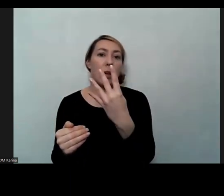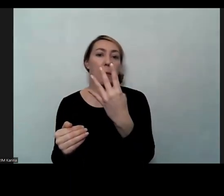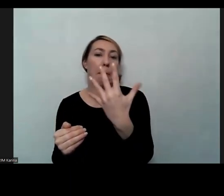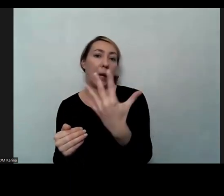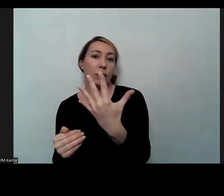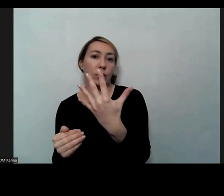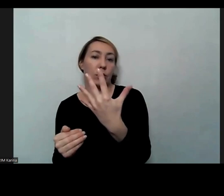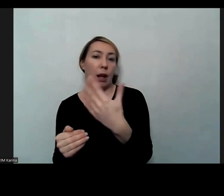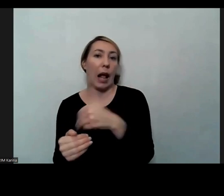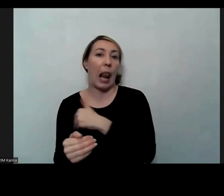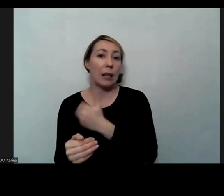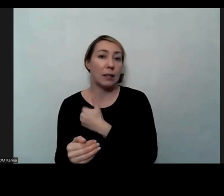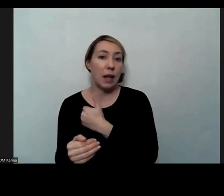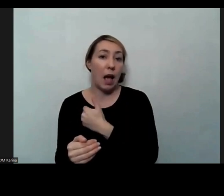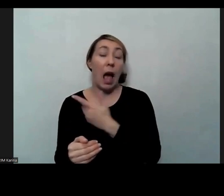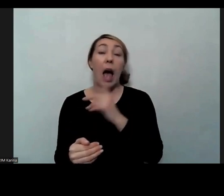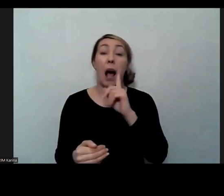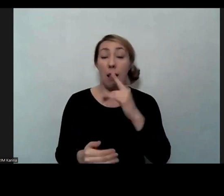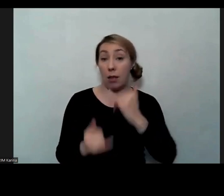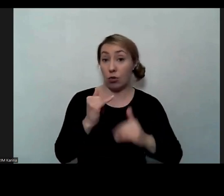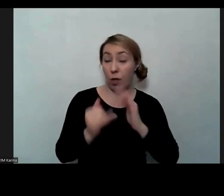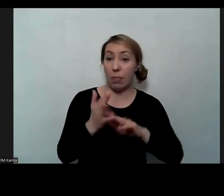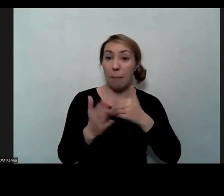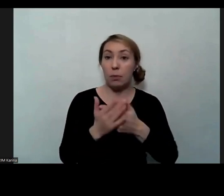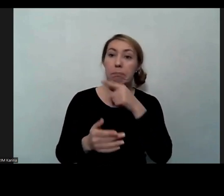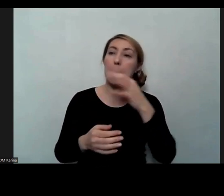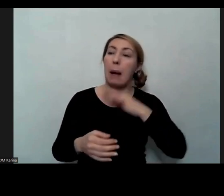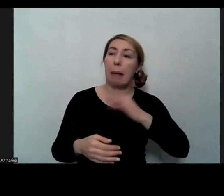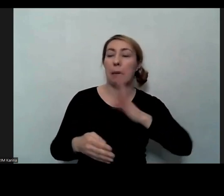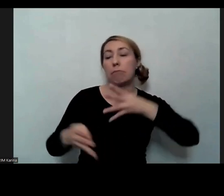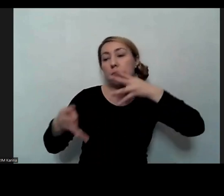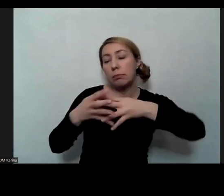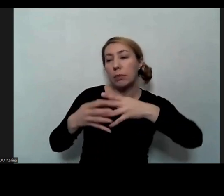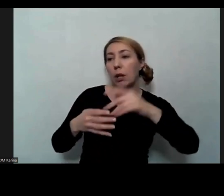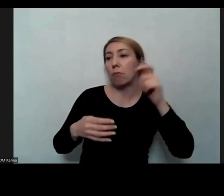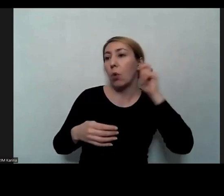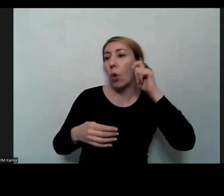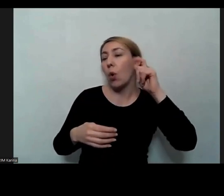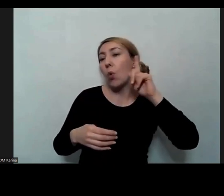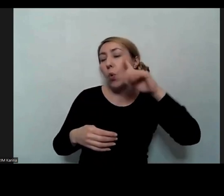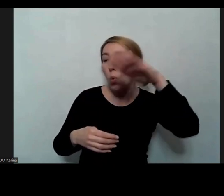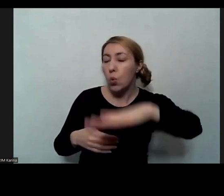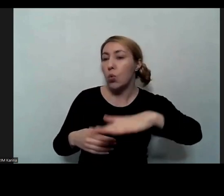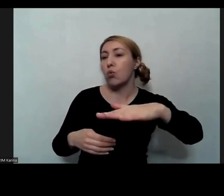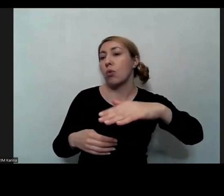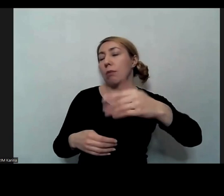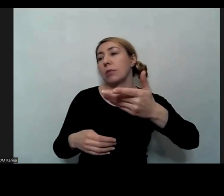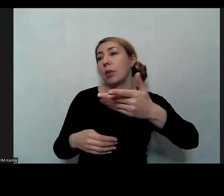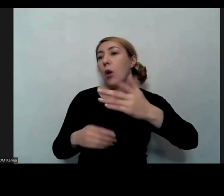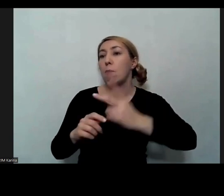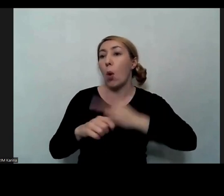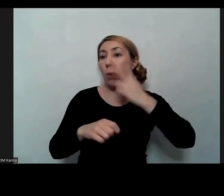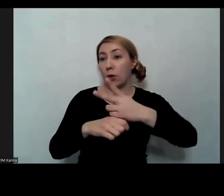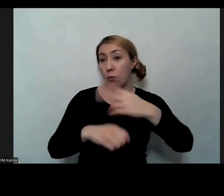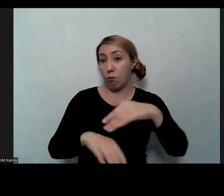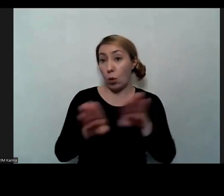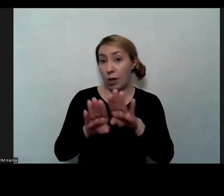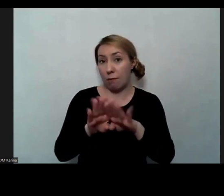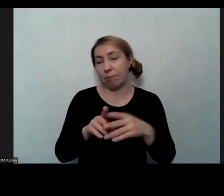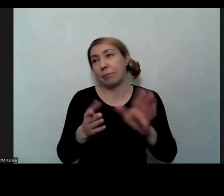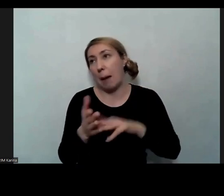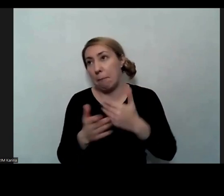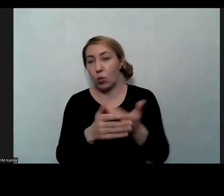4-5. Natomiast jeśli na przykład badałaby Pani ucznia ze szkoły ponadpodstawowej, czyli myślimy tutaj o, nie